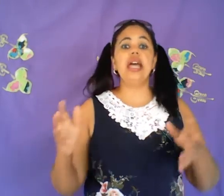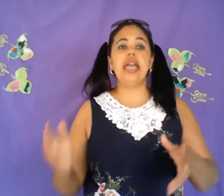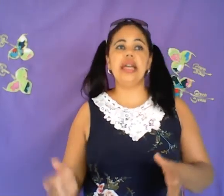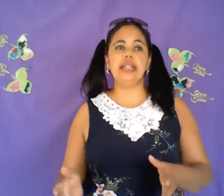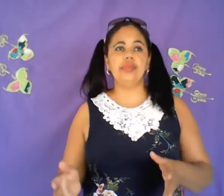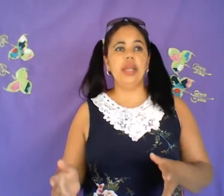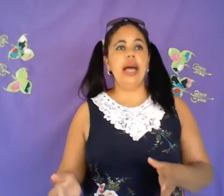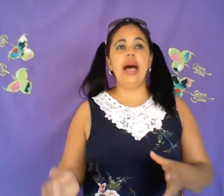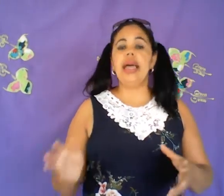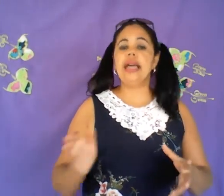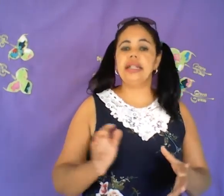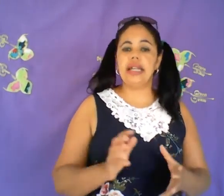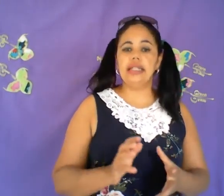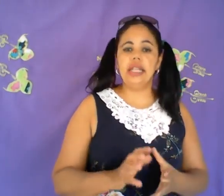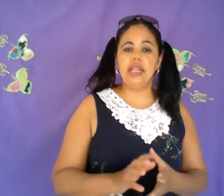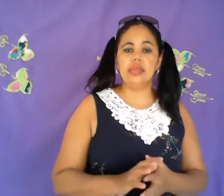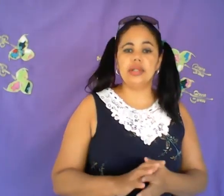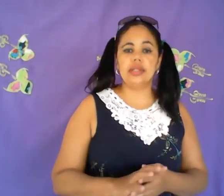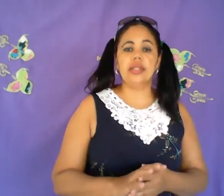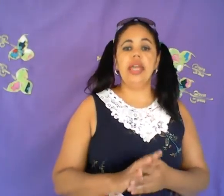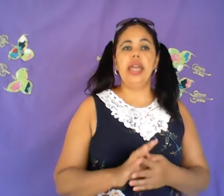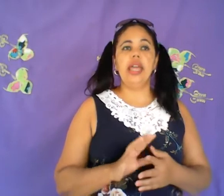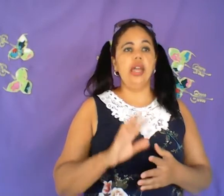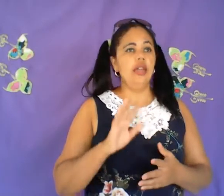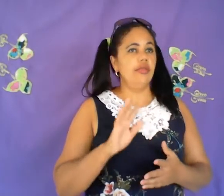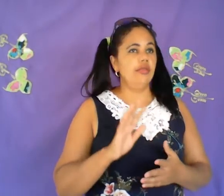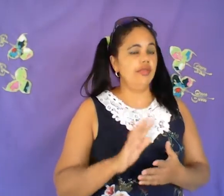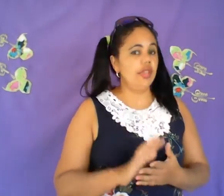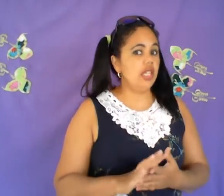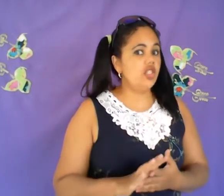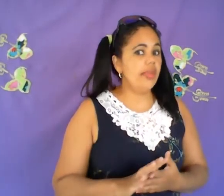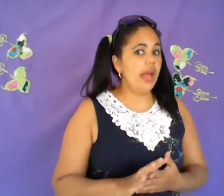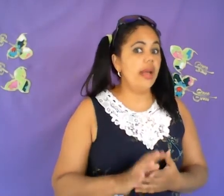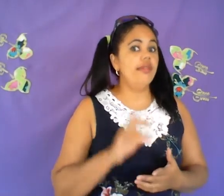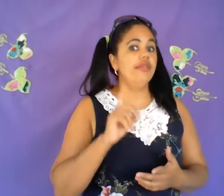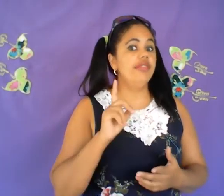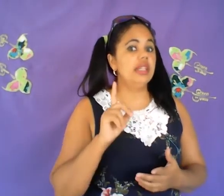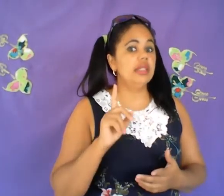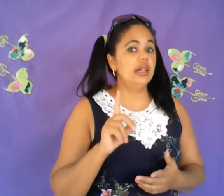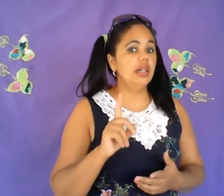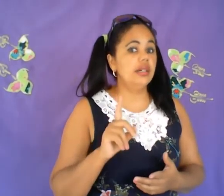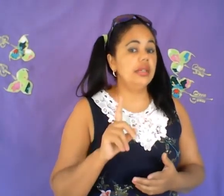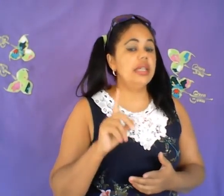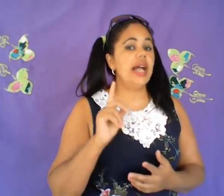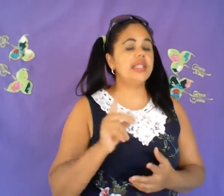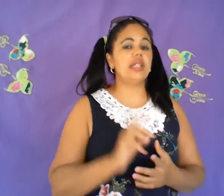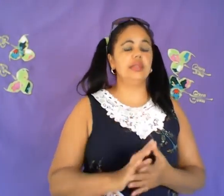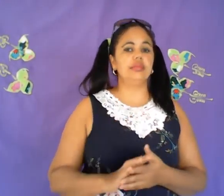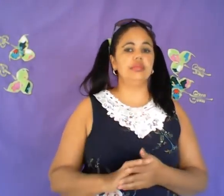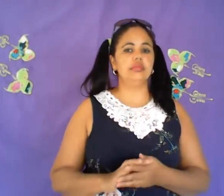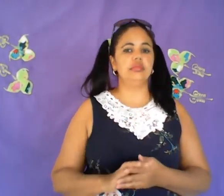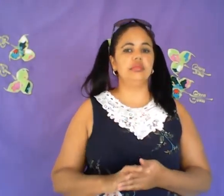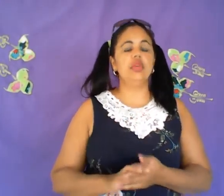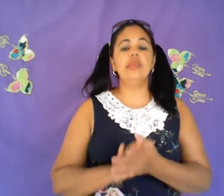regra. A regra na Libras é vítima, vilão e ação. Vou repetir